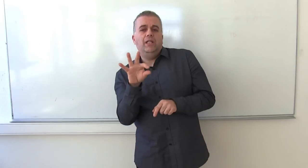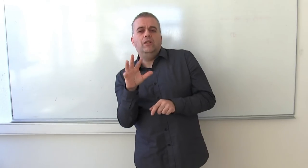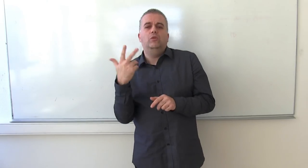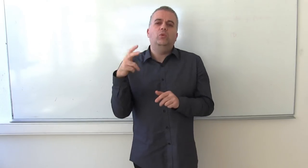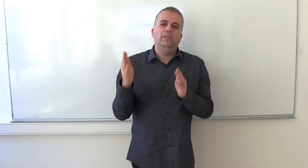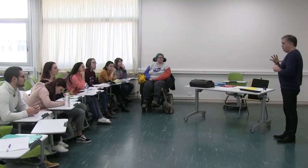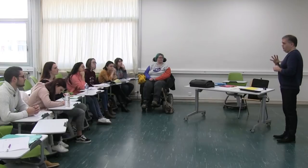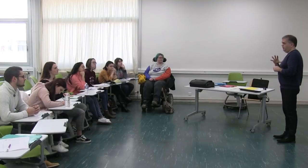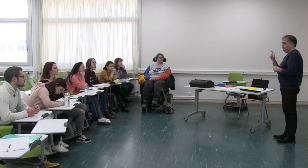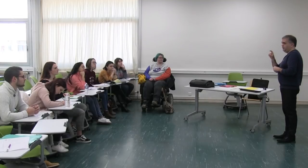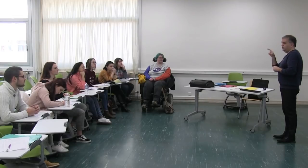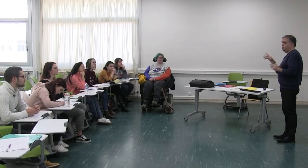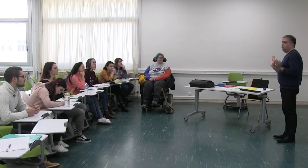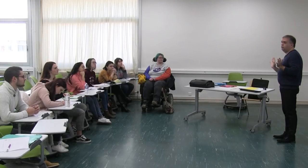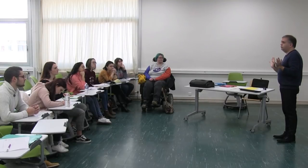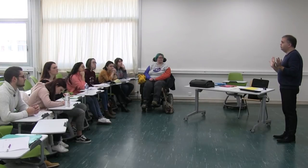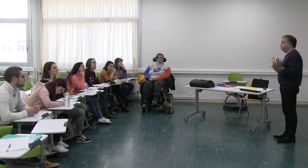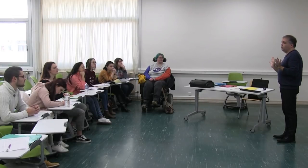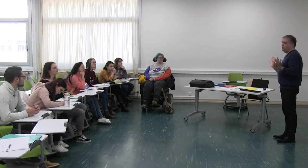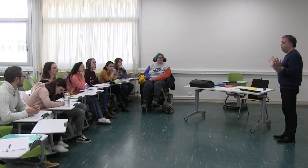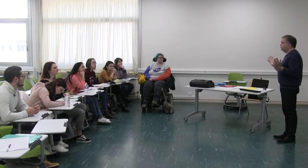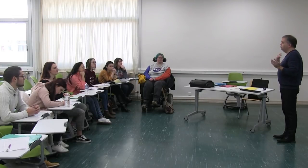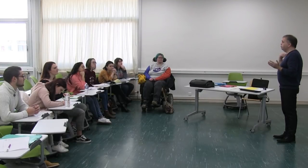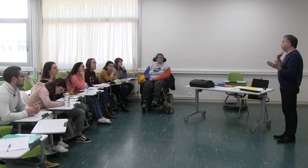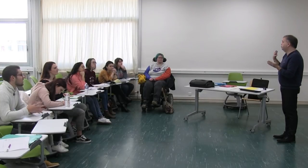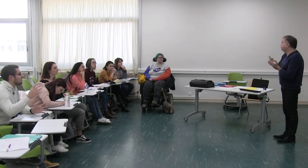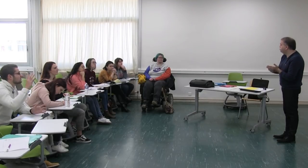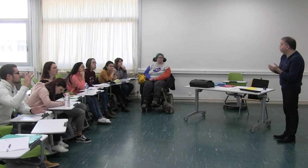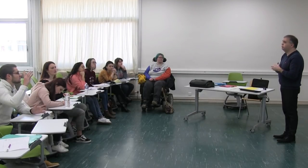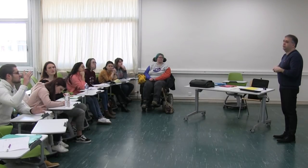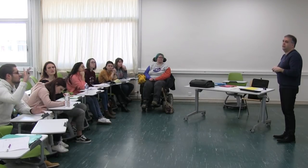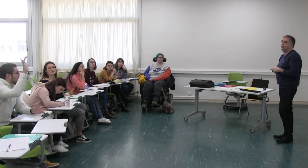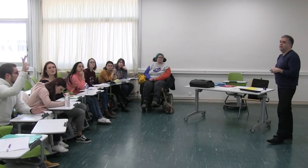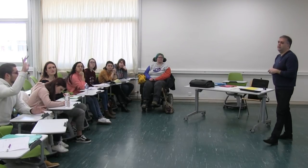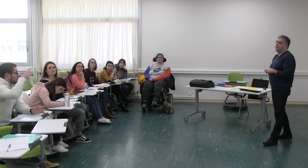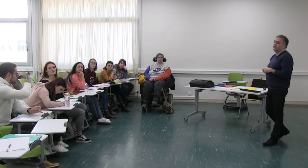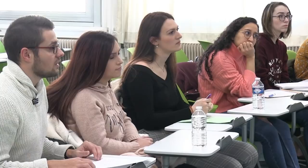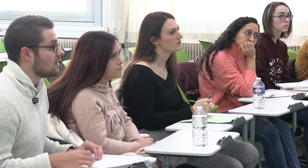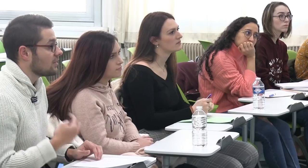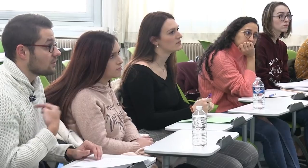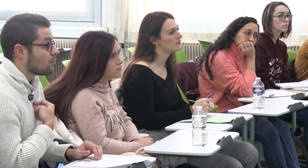C'est variable d'une année à l'autre, mais en général, c'est à peu près 250 à 300 étudiants.